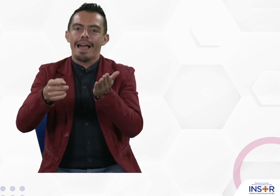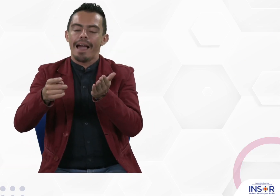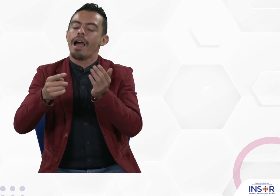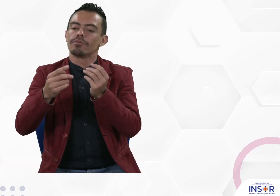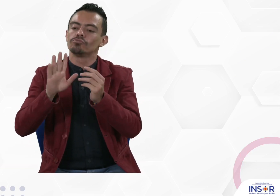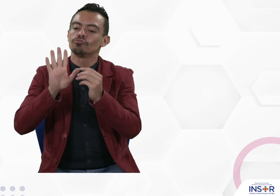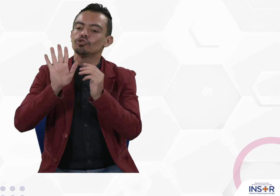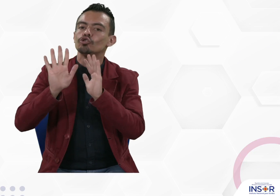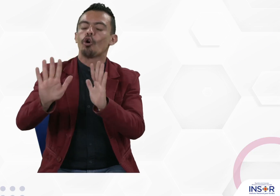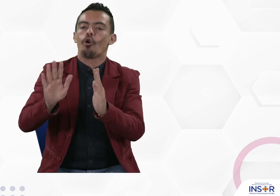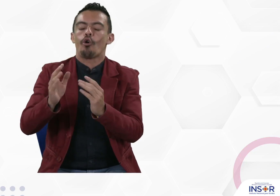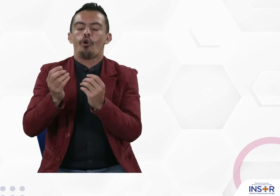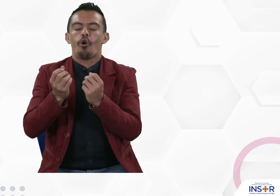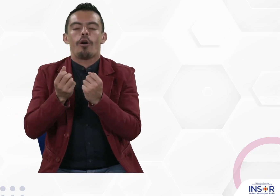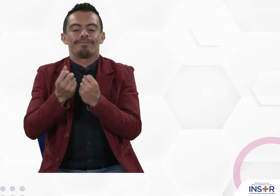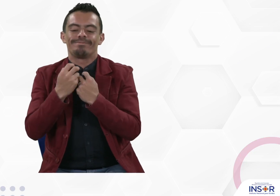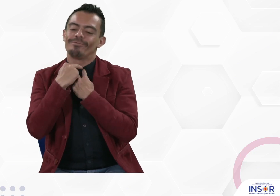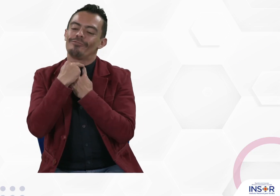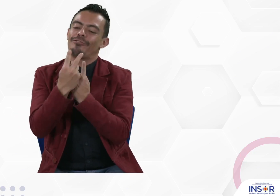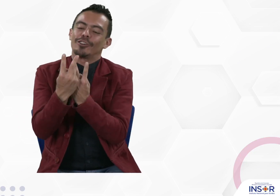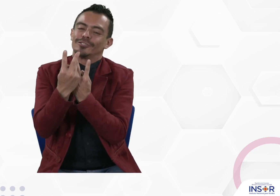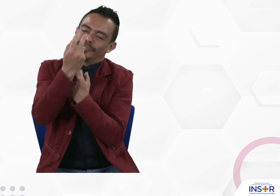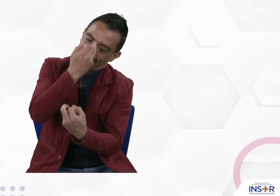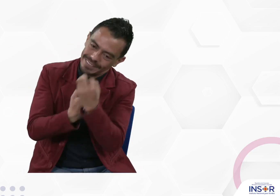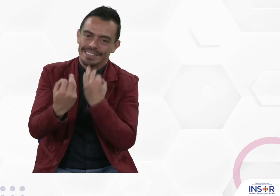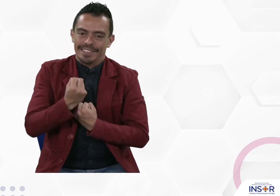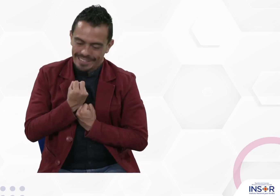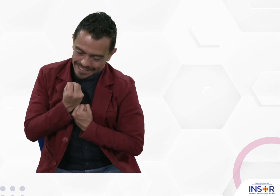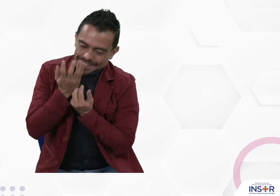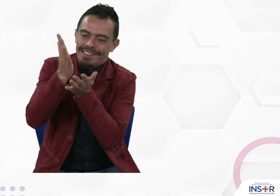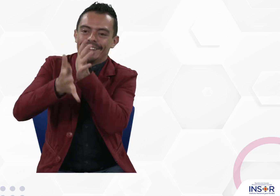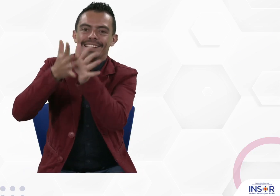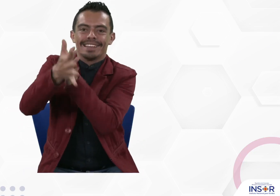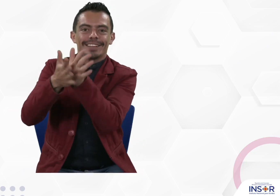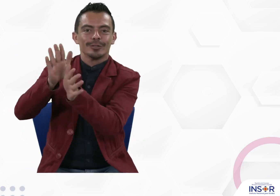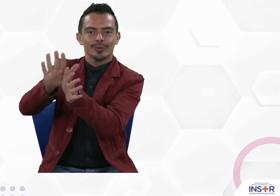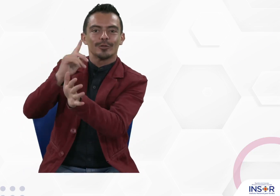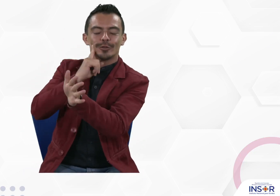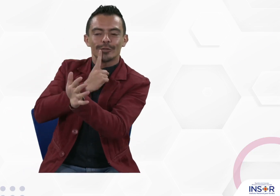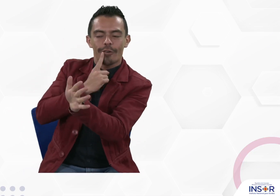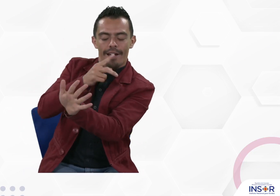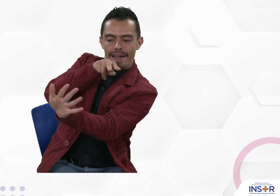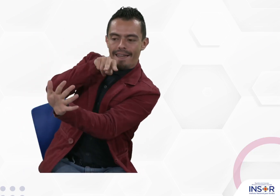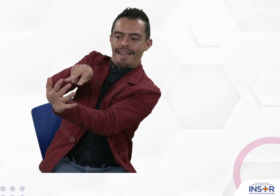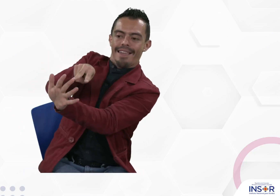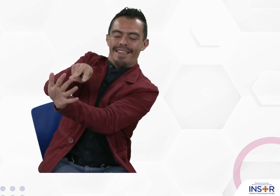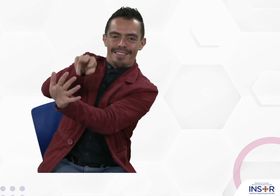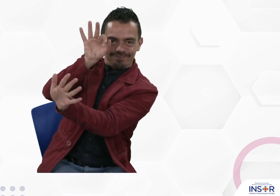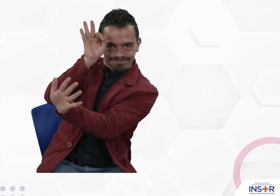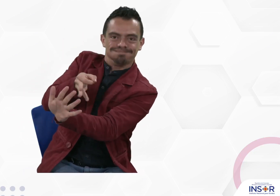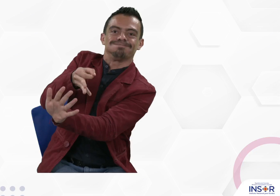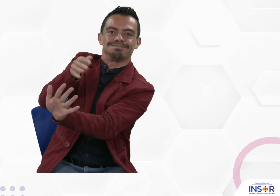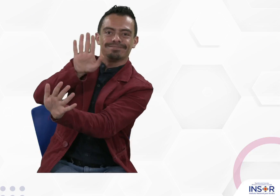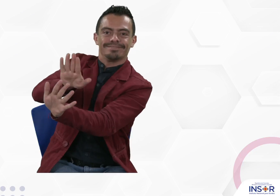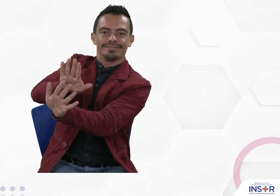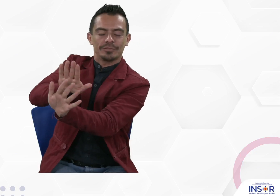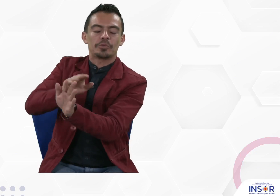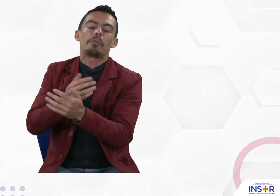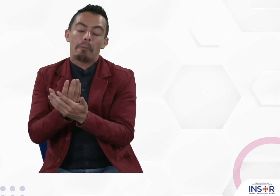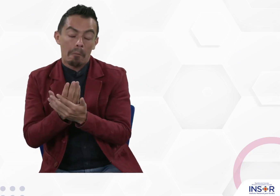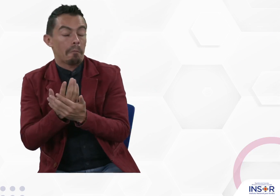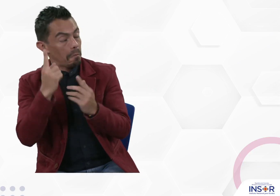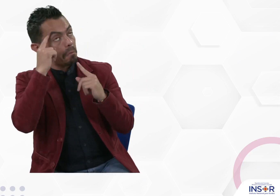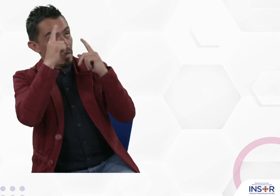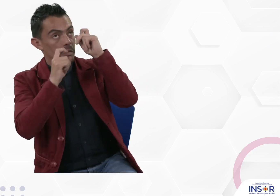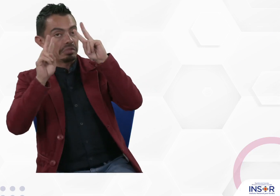para mejorar a nivel metodológico las puestas de esas voces o las expresiones desde la lengua de señas que